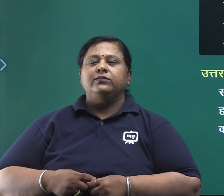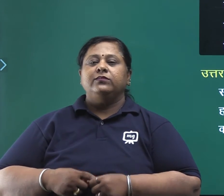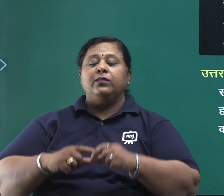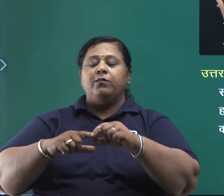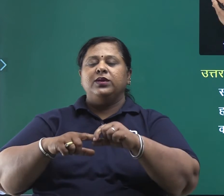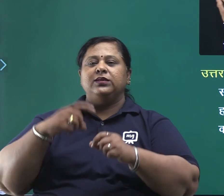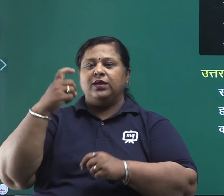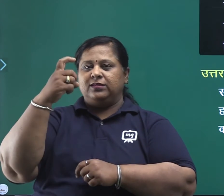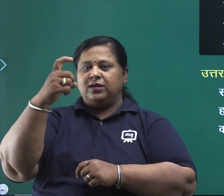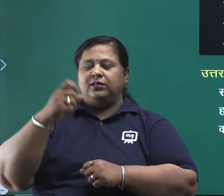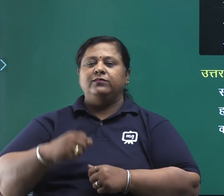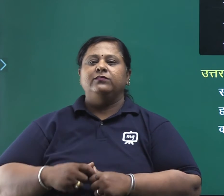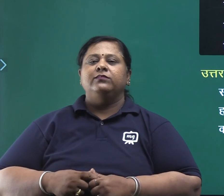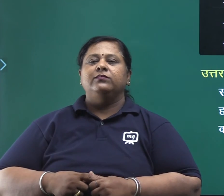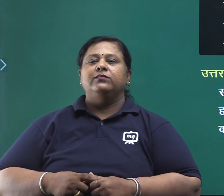प्रश्न संख्या 7,